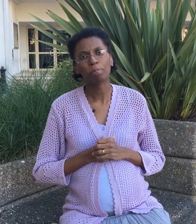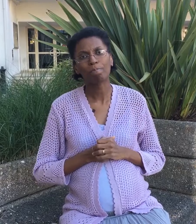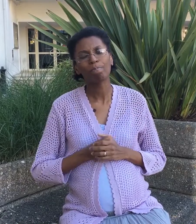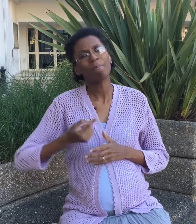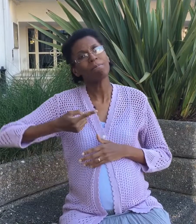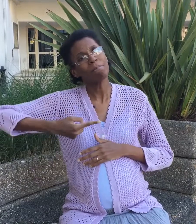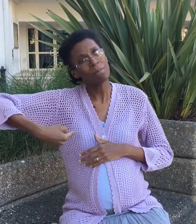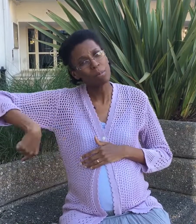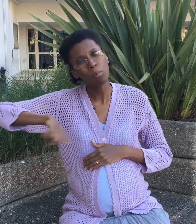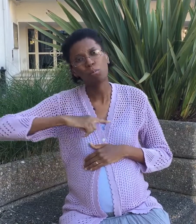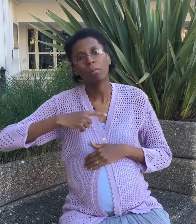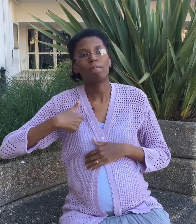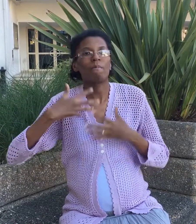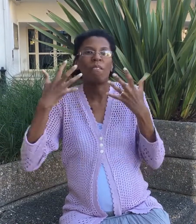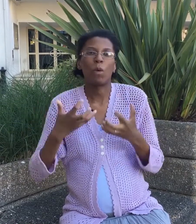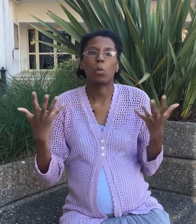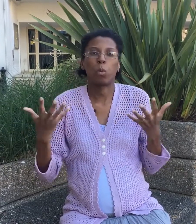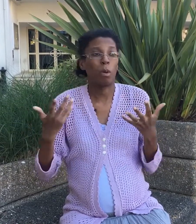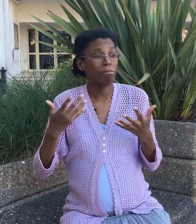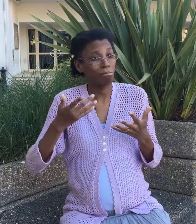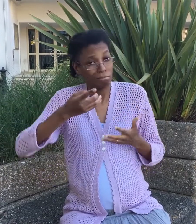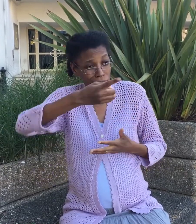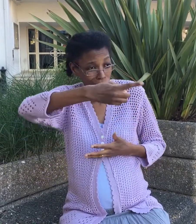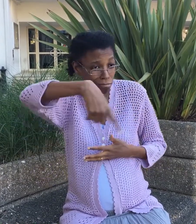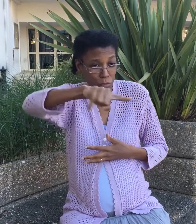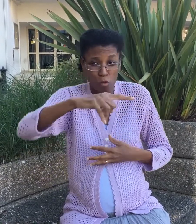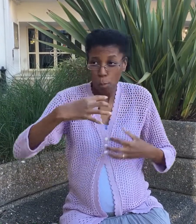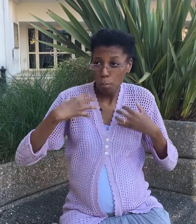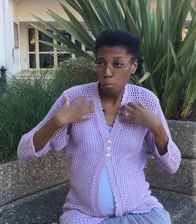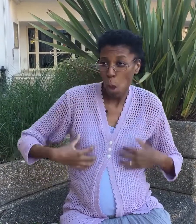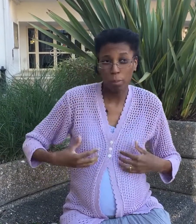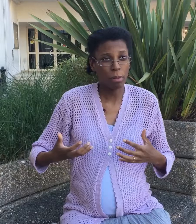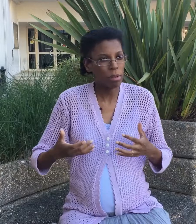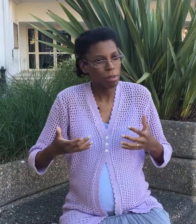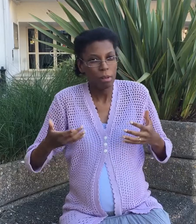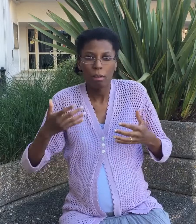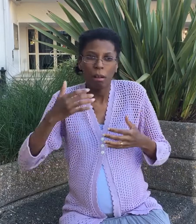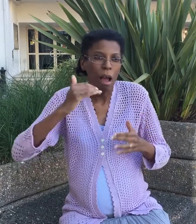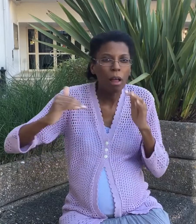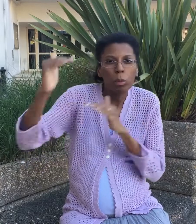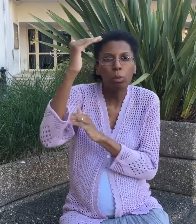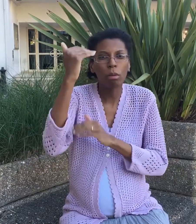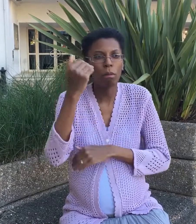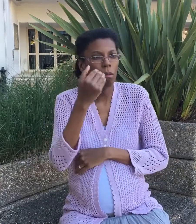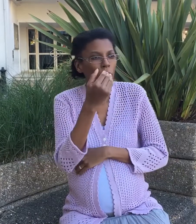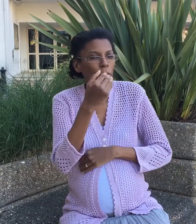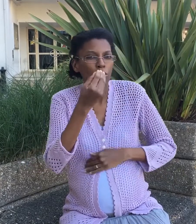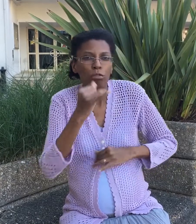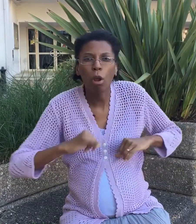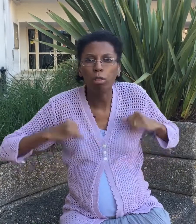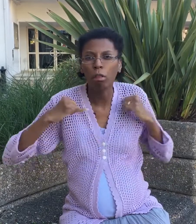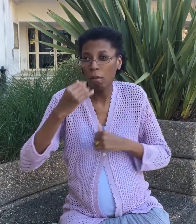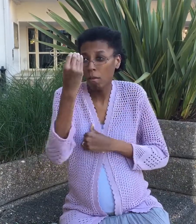Nous invitons les membres de nos églises, nos adultes, nos